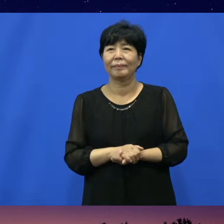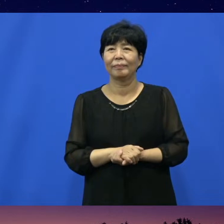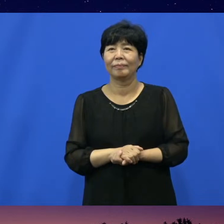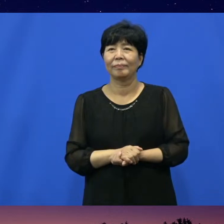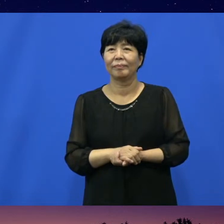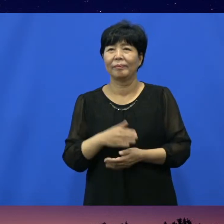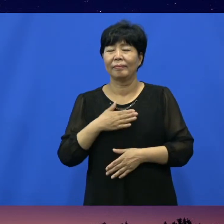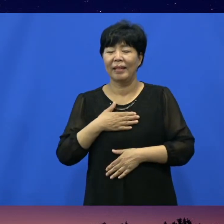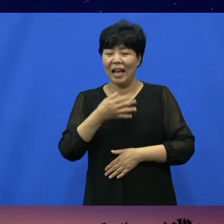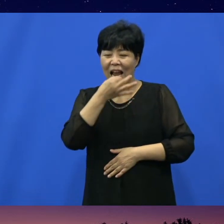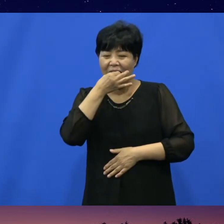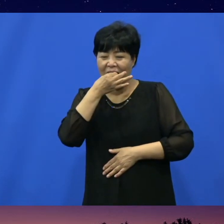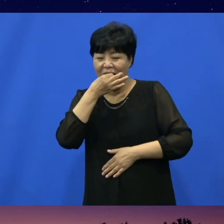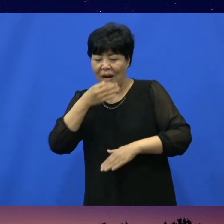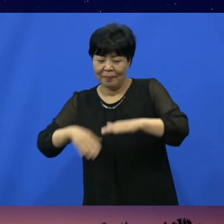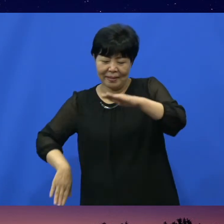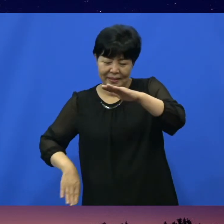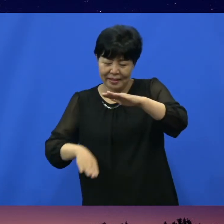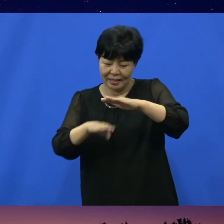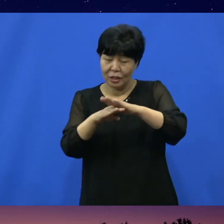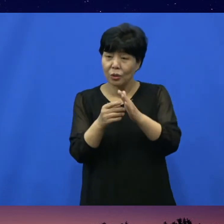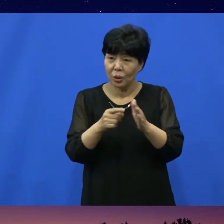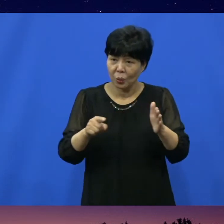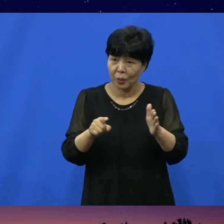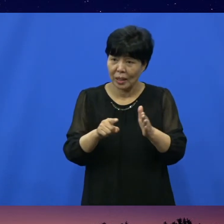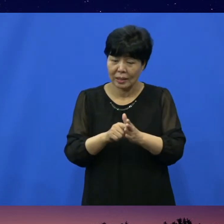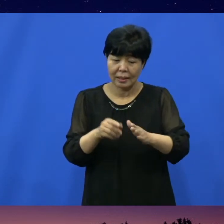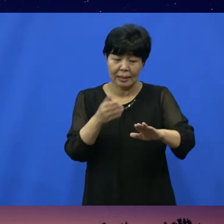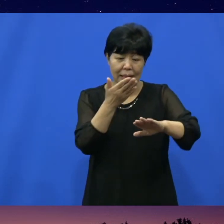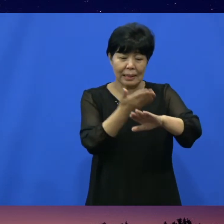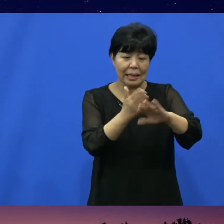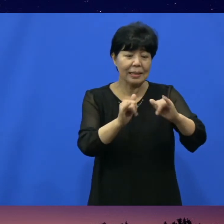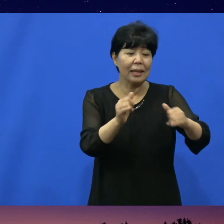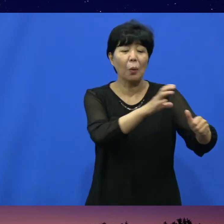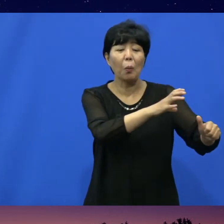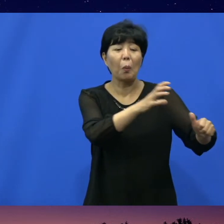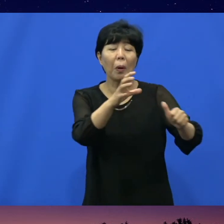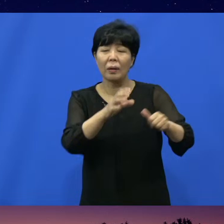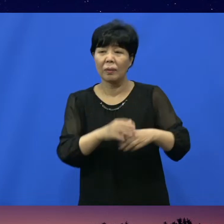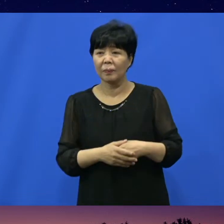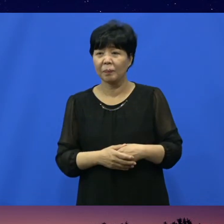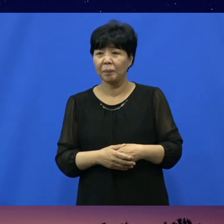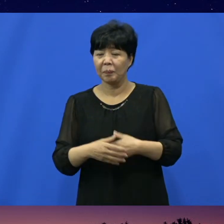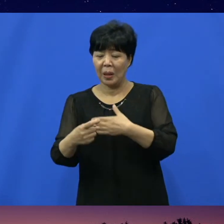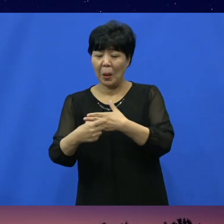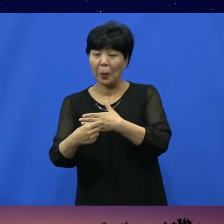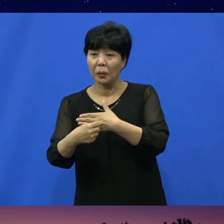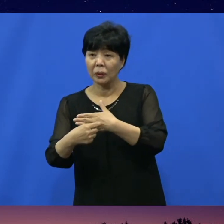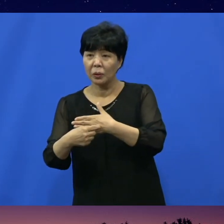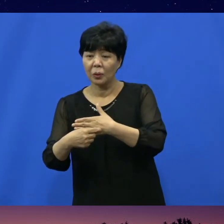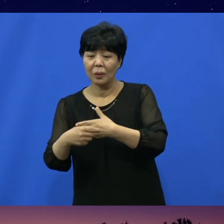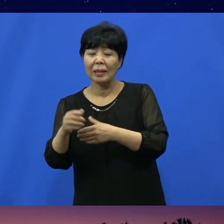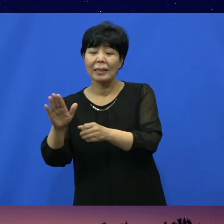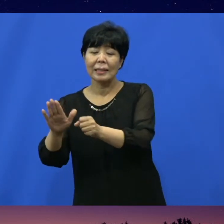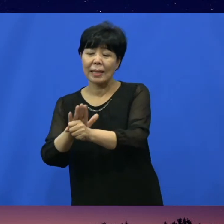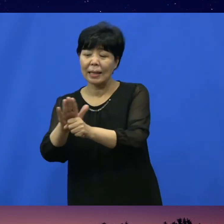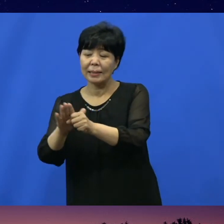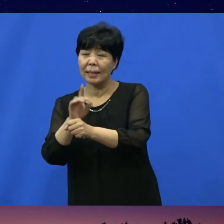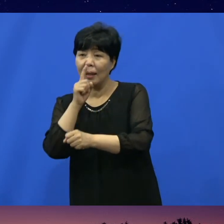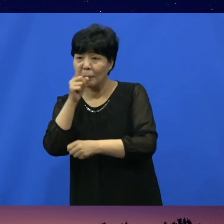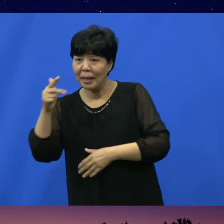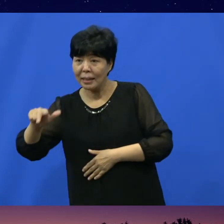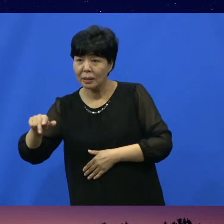자기의 욕망을 채우기 위해서 다른 사람을 이용하는 데 익숙하죠. 겉으로는 사랑한다고 그러는데 안으로 들어오면 사랑이 아닌 거예요. 자기